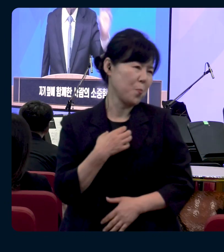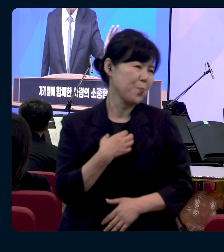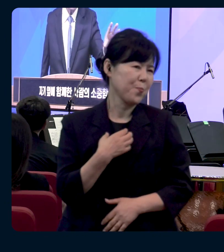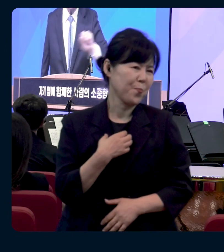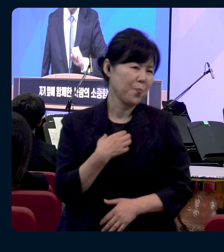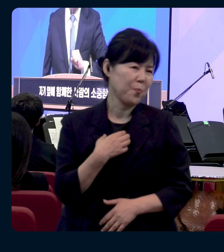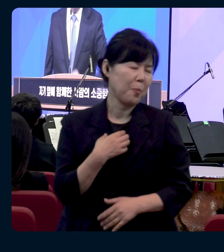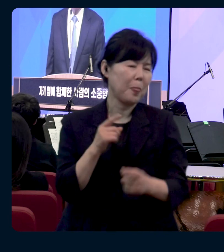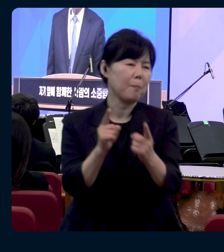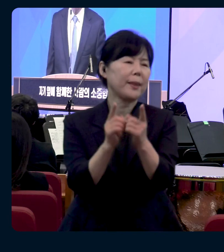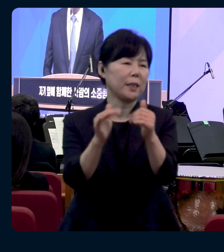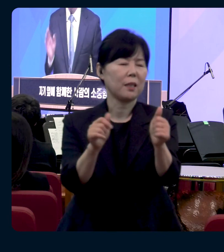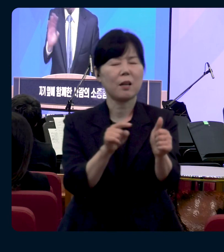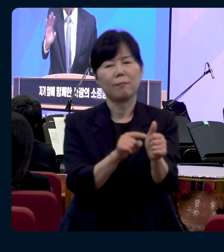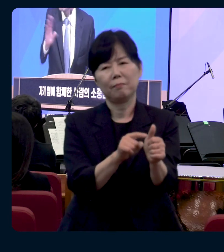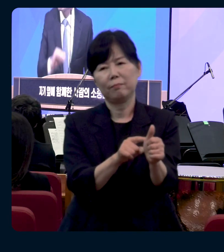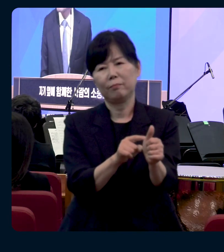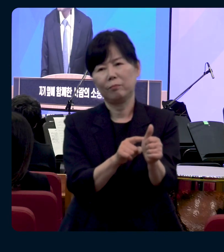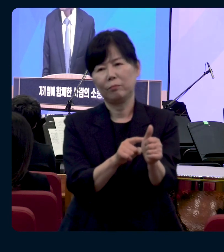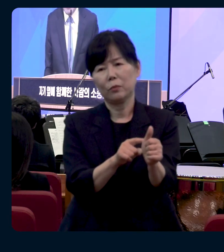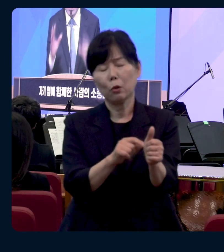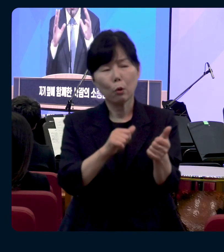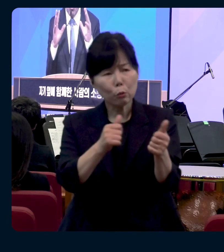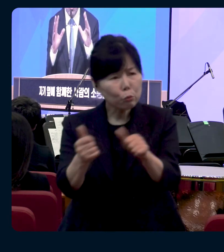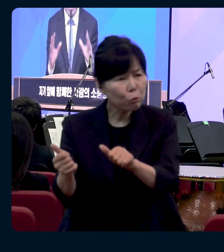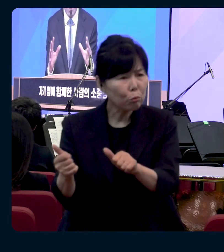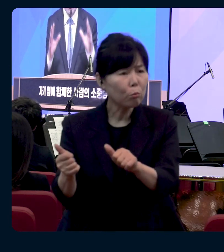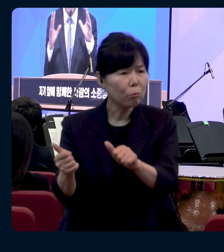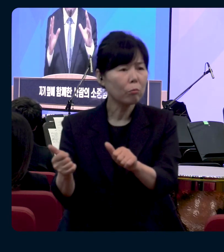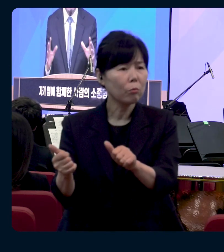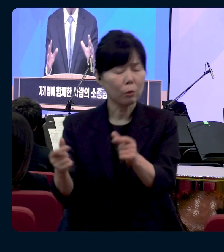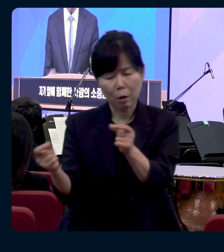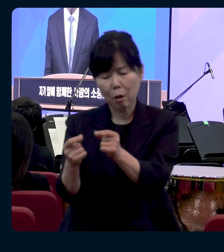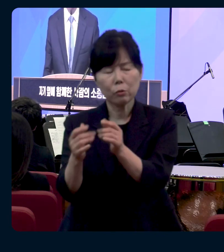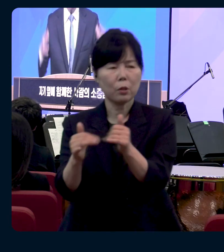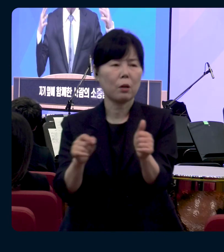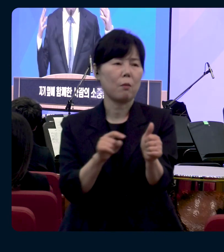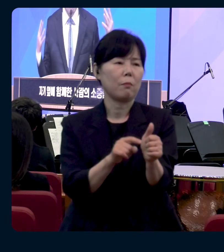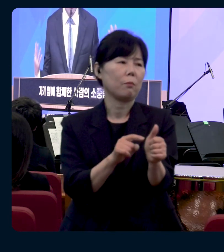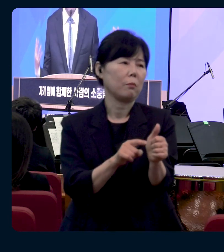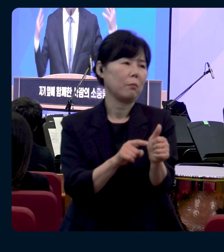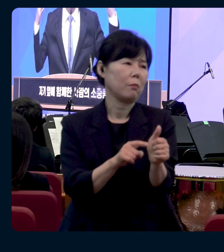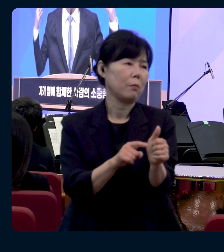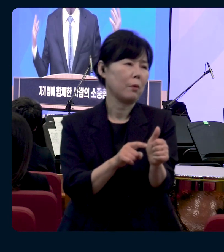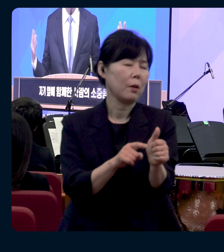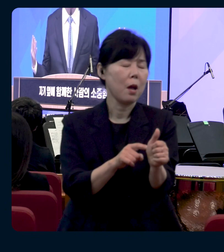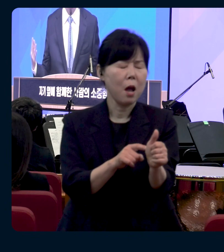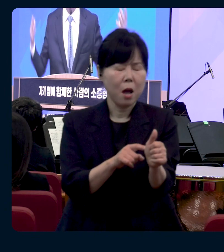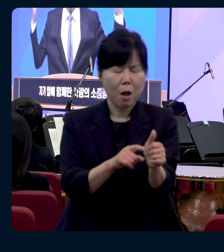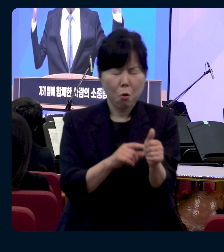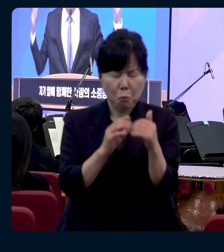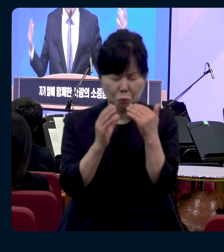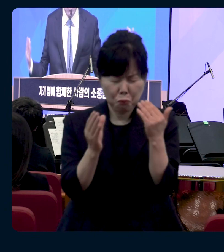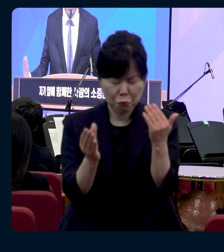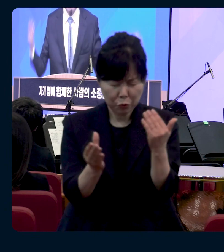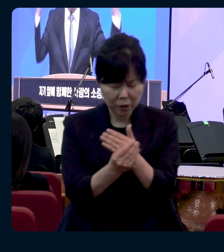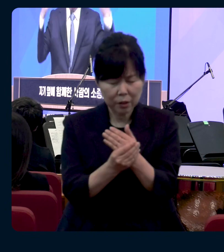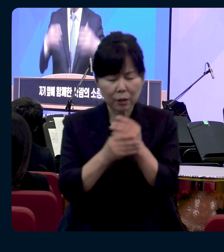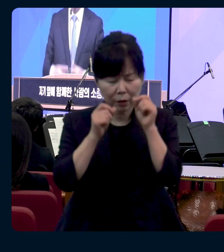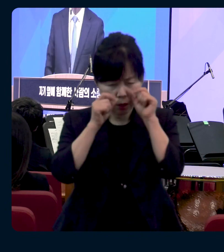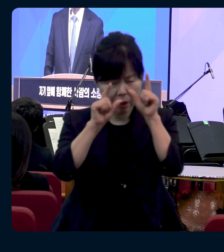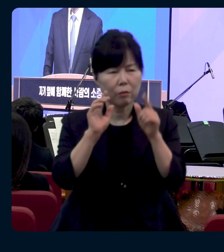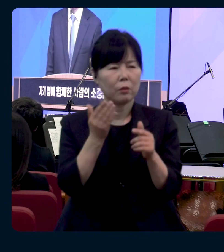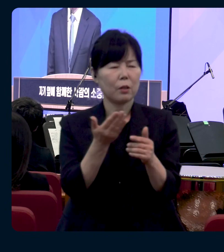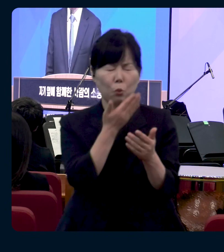그런 고난이라고 한다면요, 이건 말할 필요가 없죠. 그 소중한 사람의 소중함에 대해서 온몸으로 깨달을 수밖에 없는 것이다.